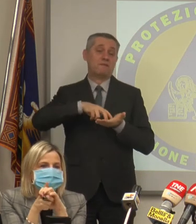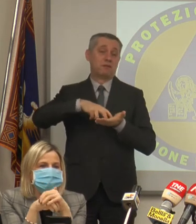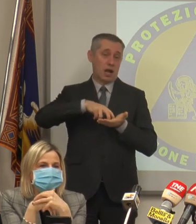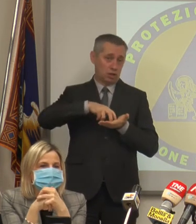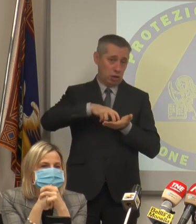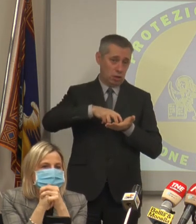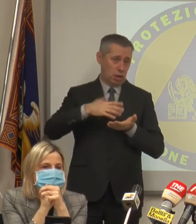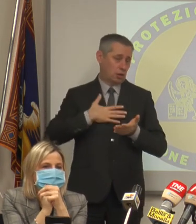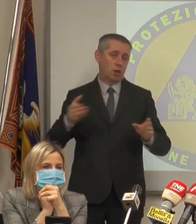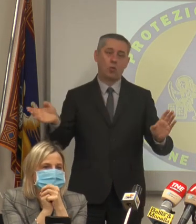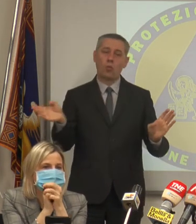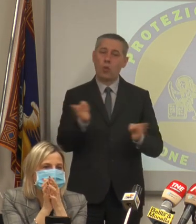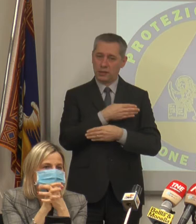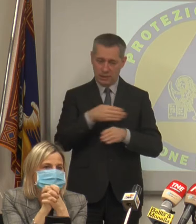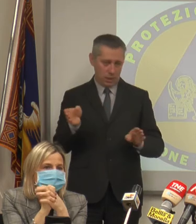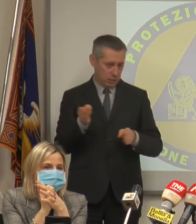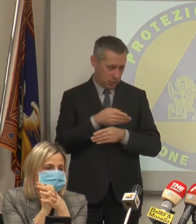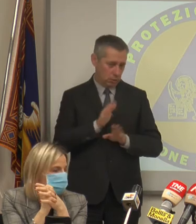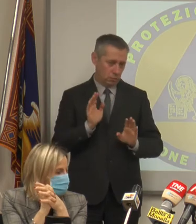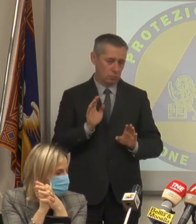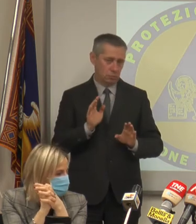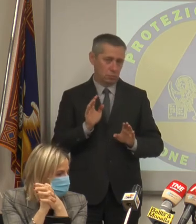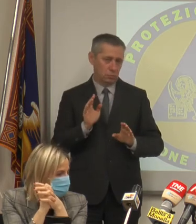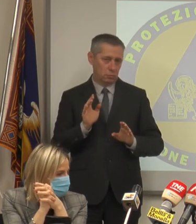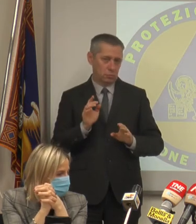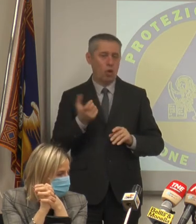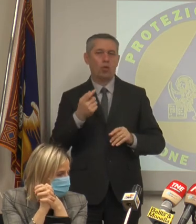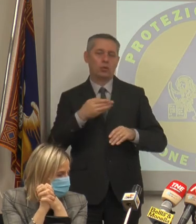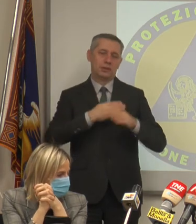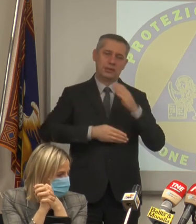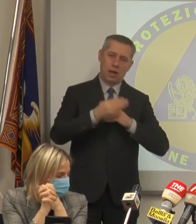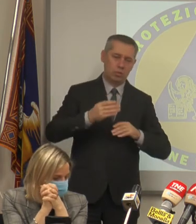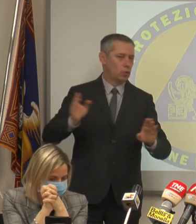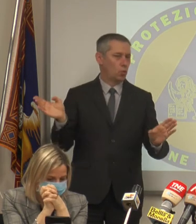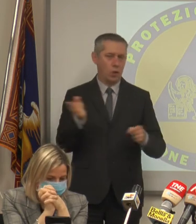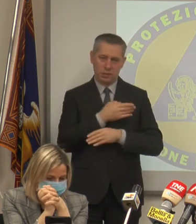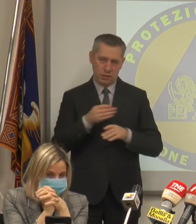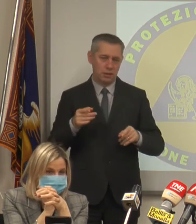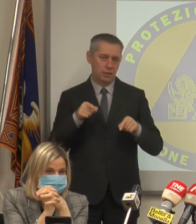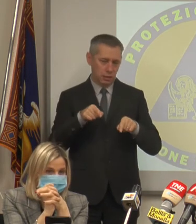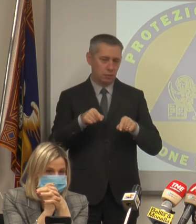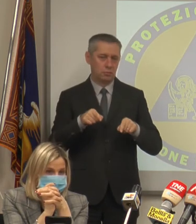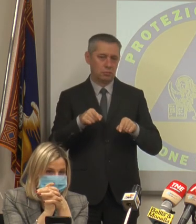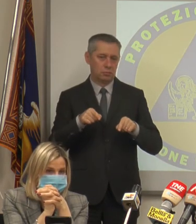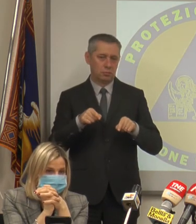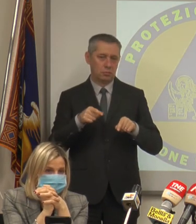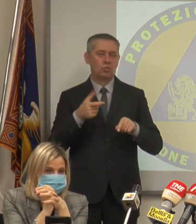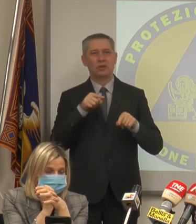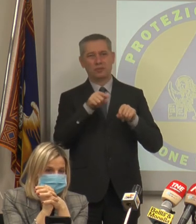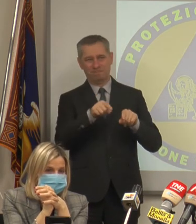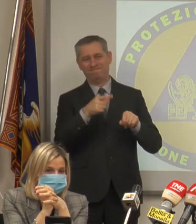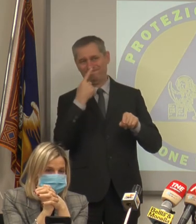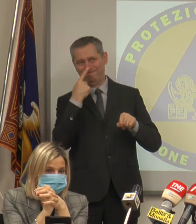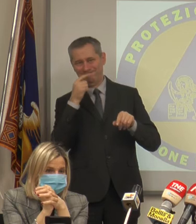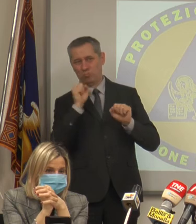prescindere dall'età, e tutte delle disabilità, insomma coloro che hanno problemi per i quali abbiamo